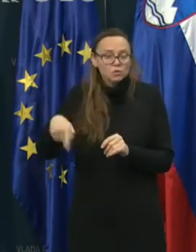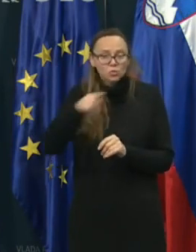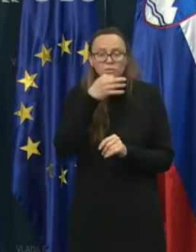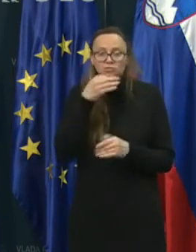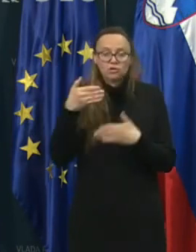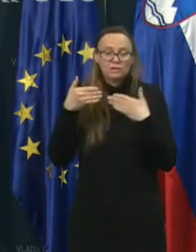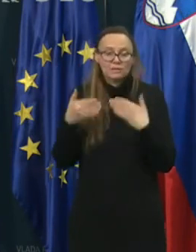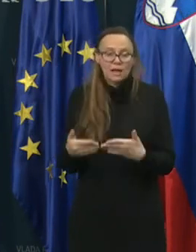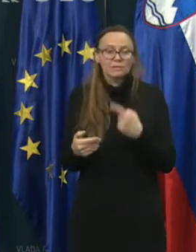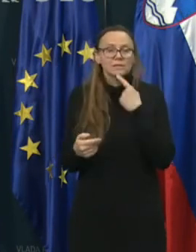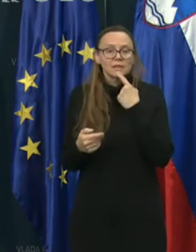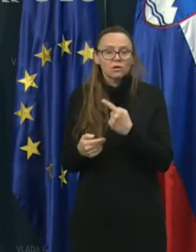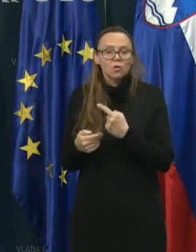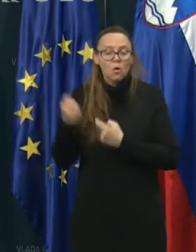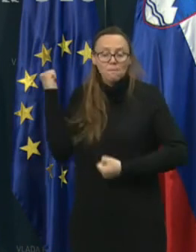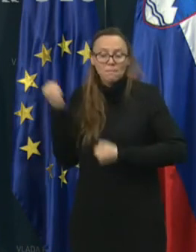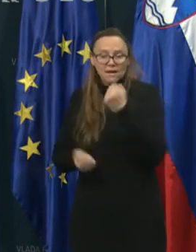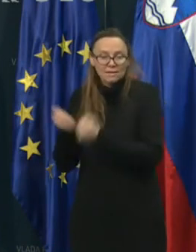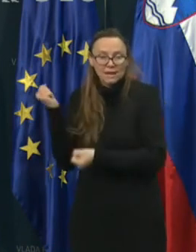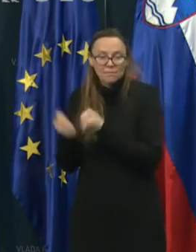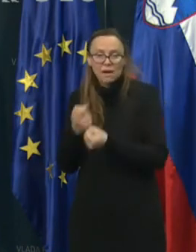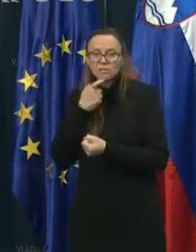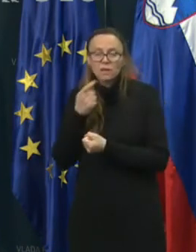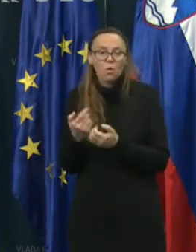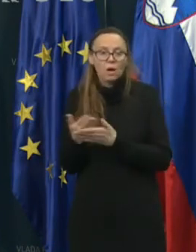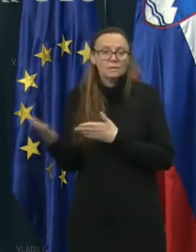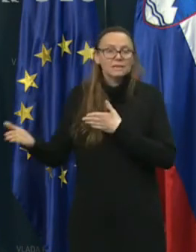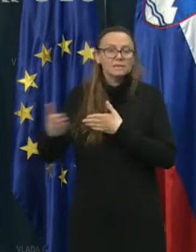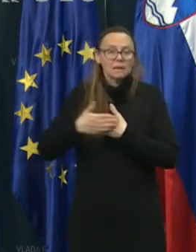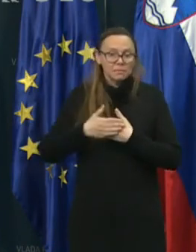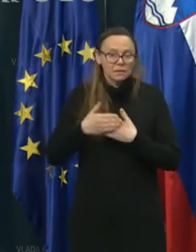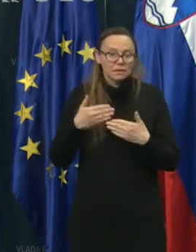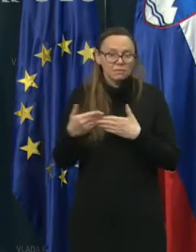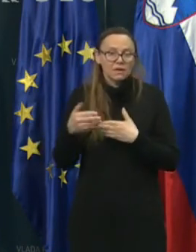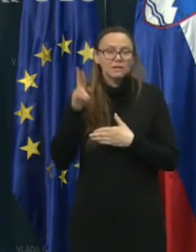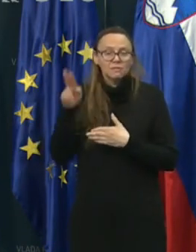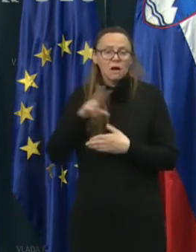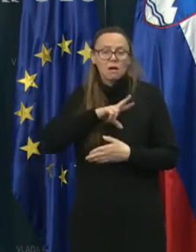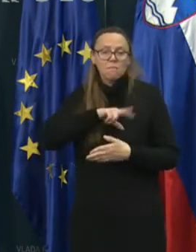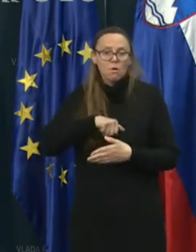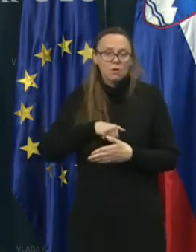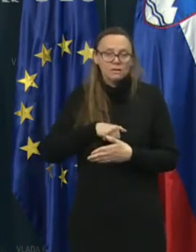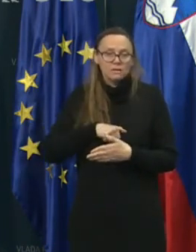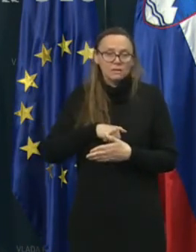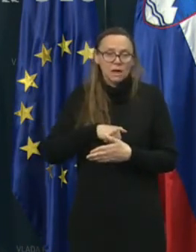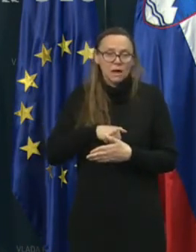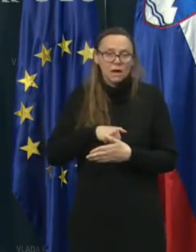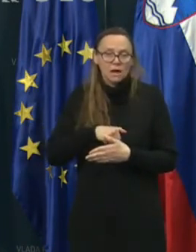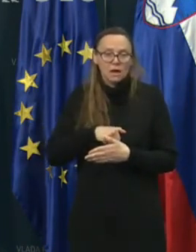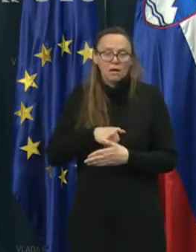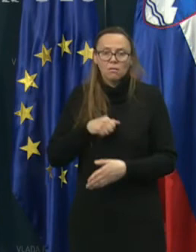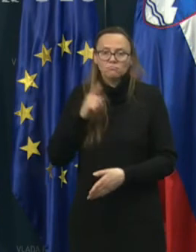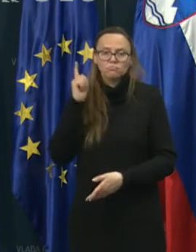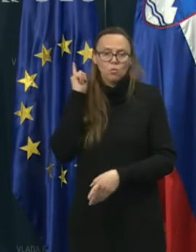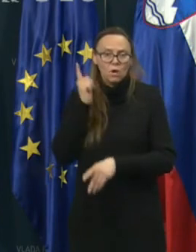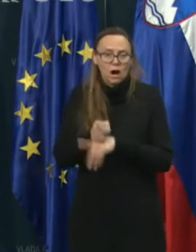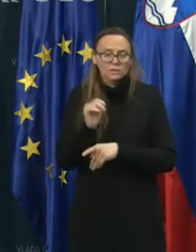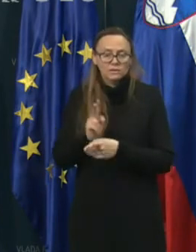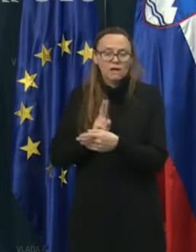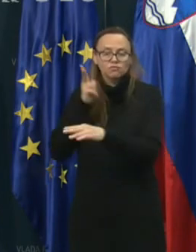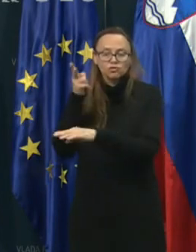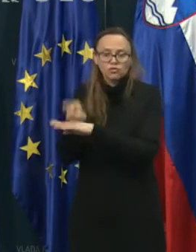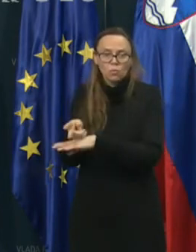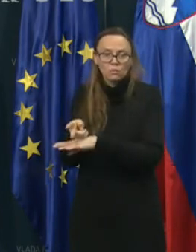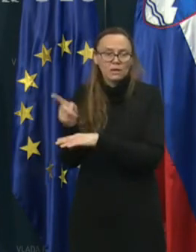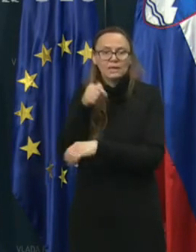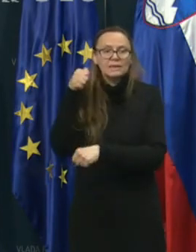danes nekdo pretepa nekoga za zaprtimi vrati, ima policija mandat, da vstopi in to nasilje